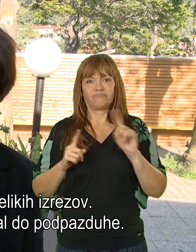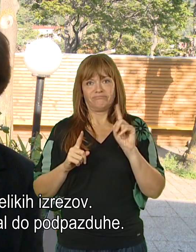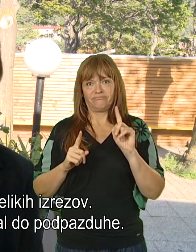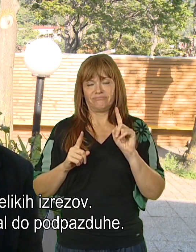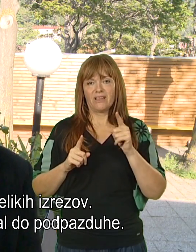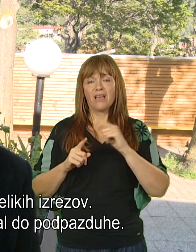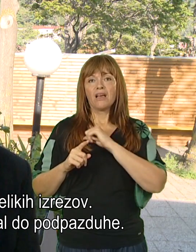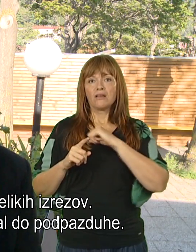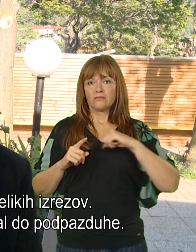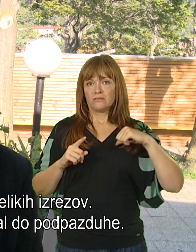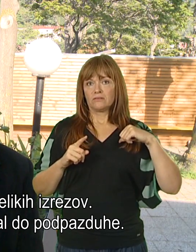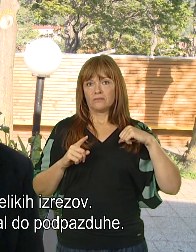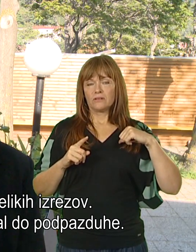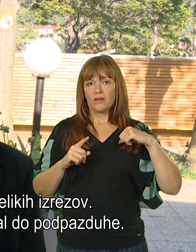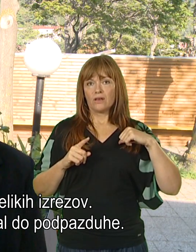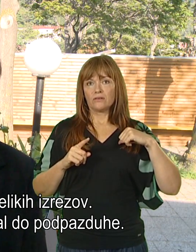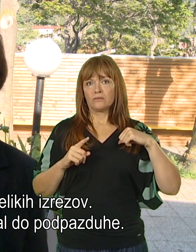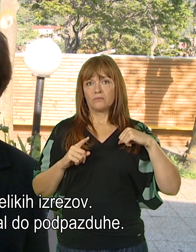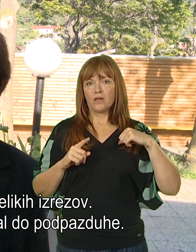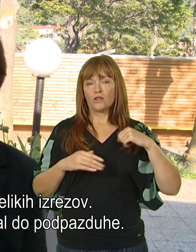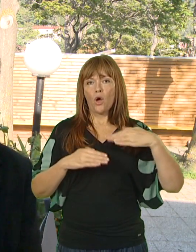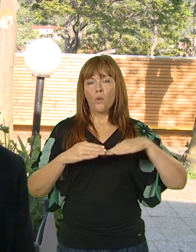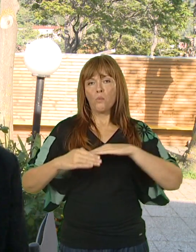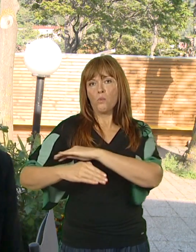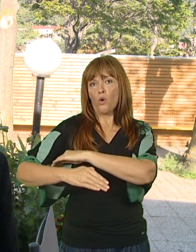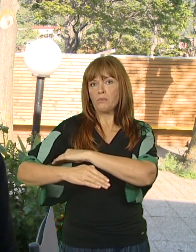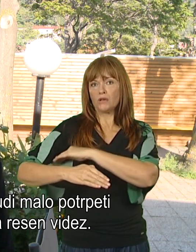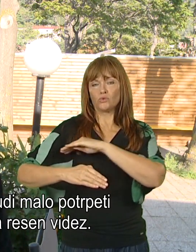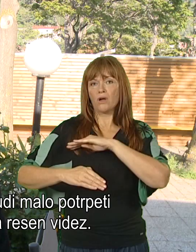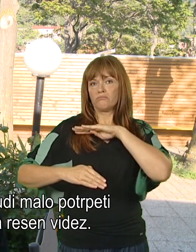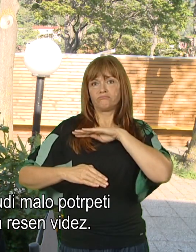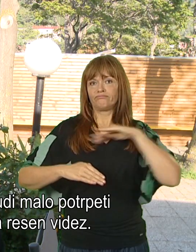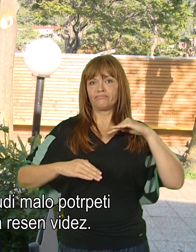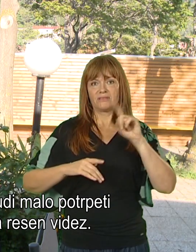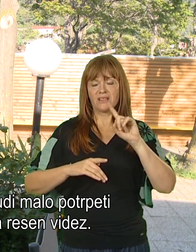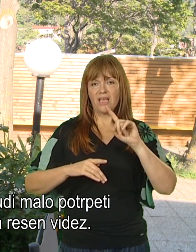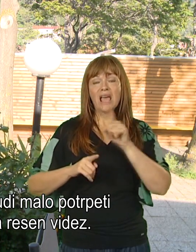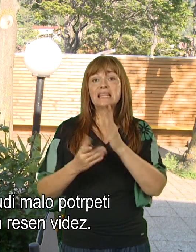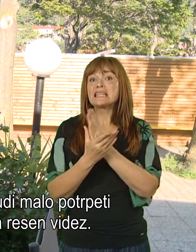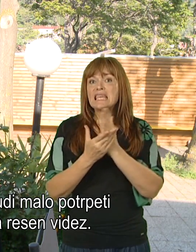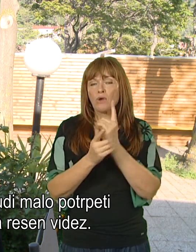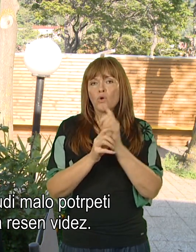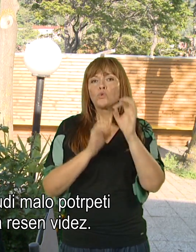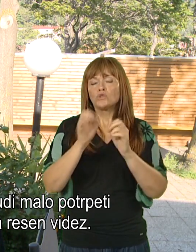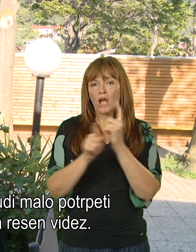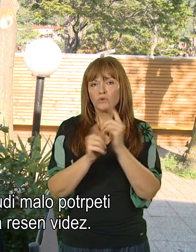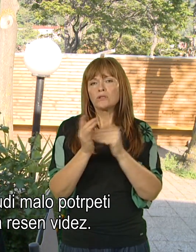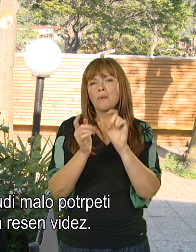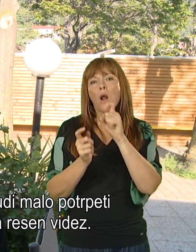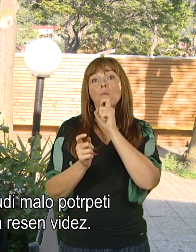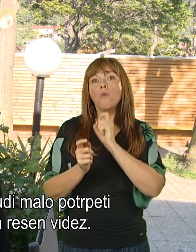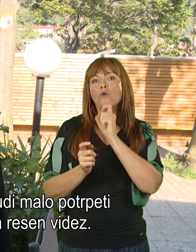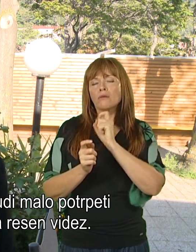naj bi ne segal izpod podpazduhe. Torej ni primerno, včasih je treba tudi malo